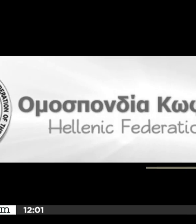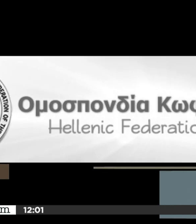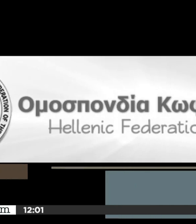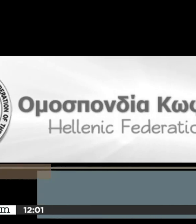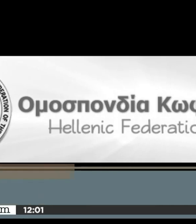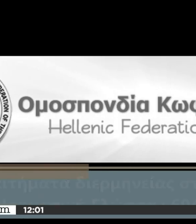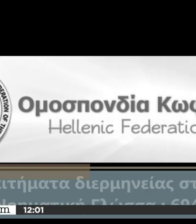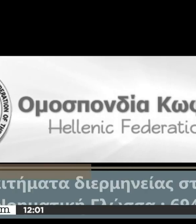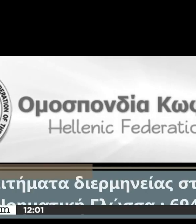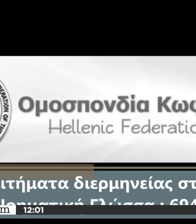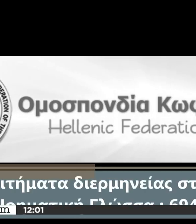I've made a few.